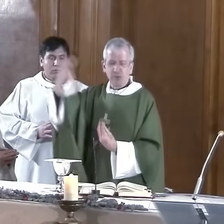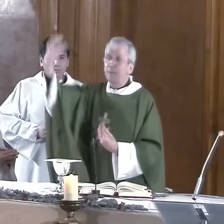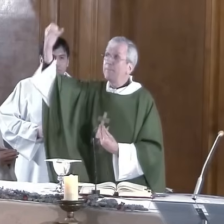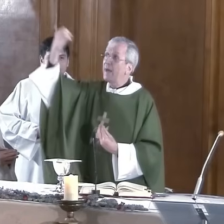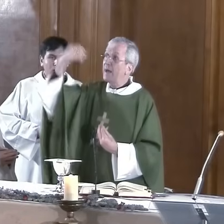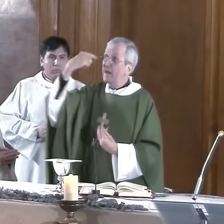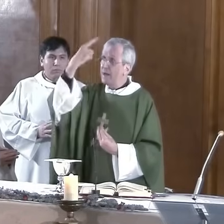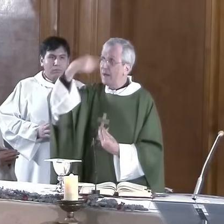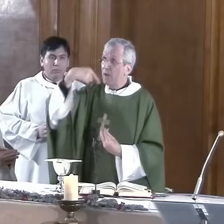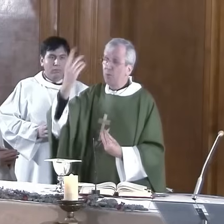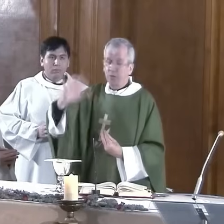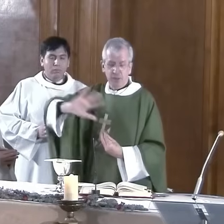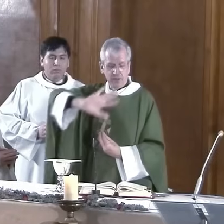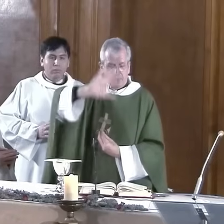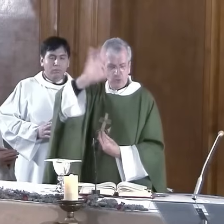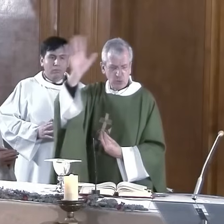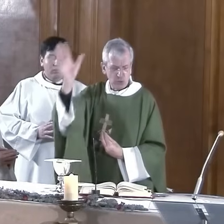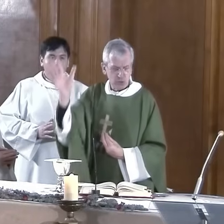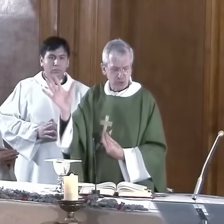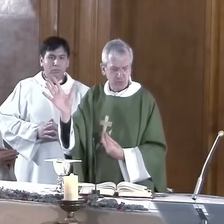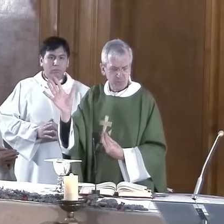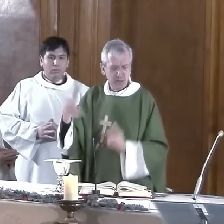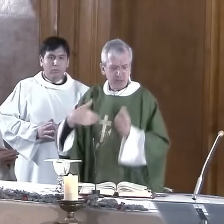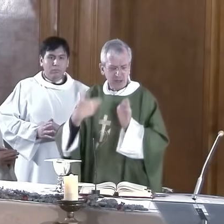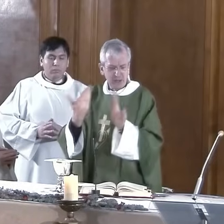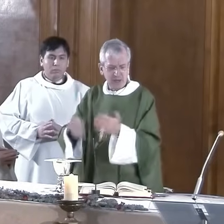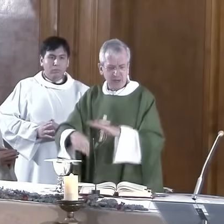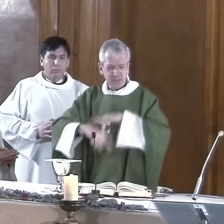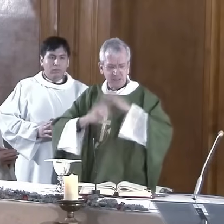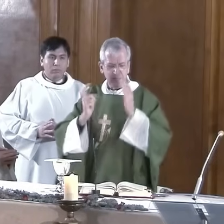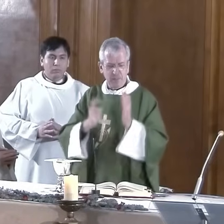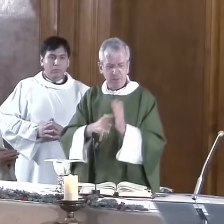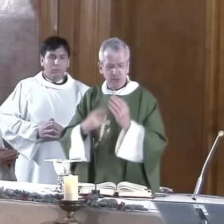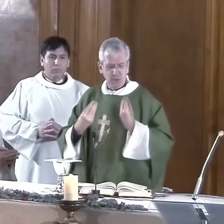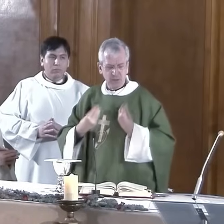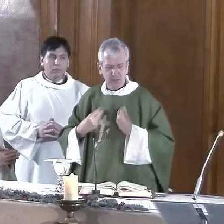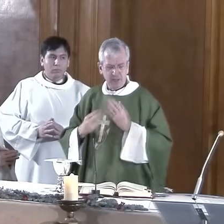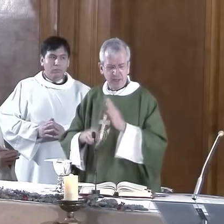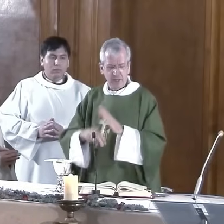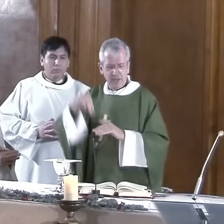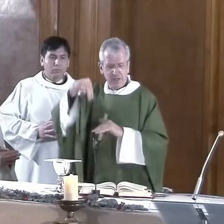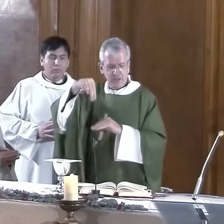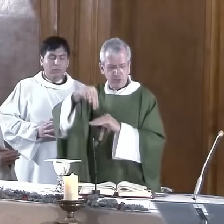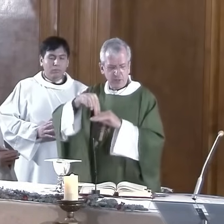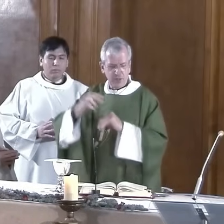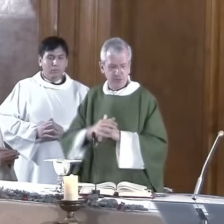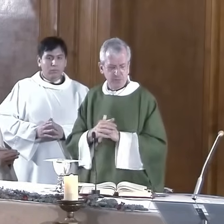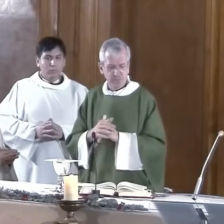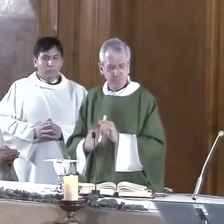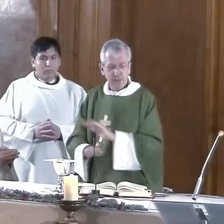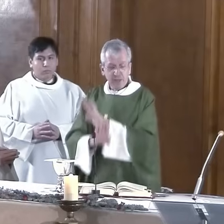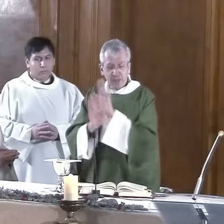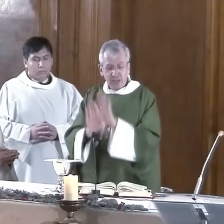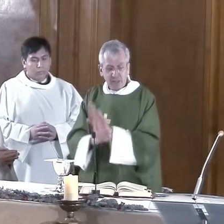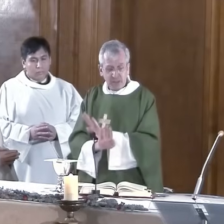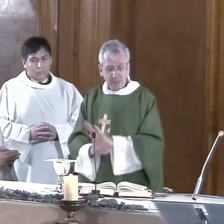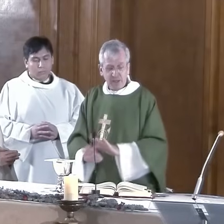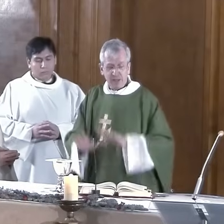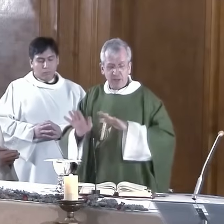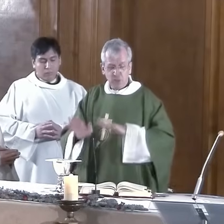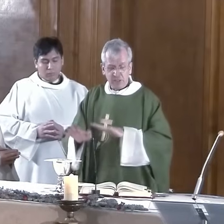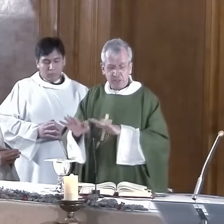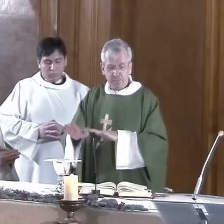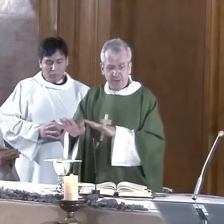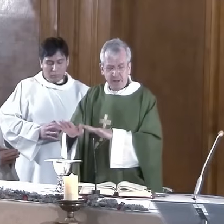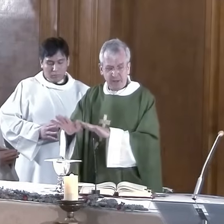a contemplar la luz de tu rostro y dales la plenitud de vida en la resurrección. Y